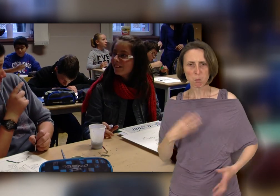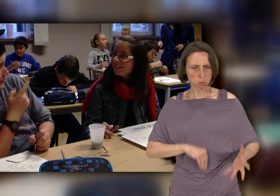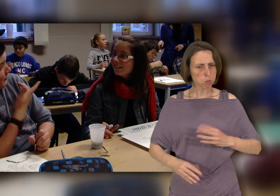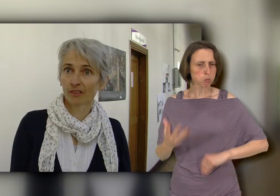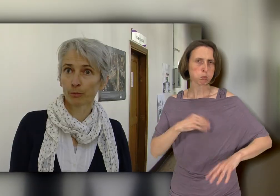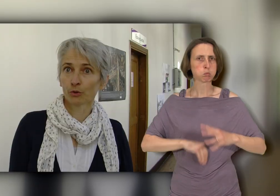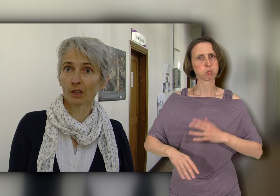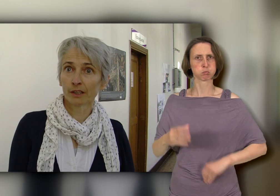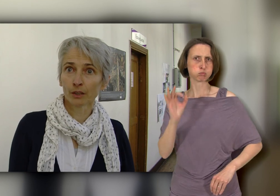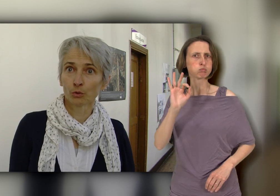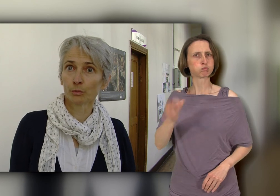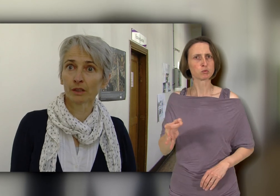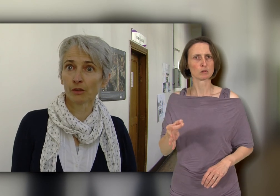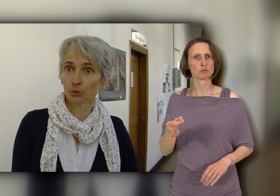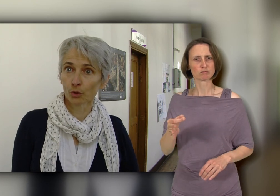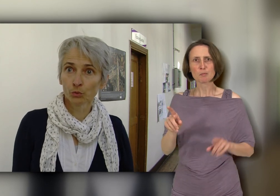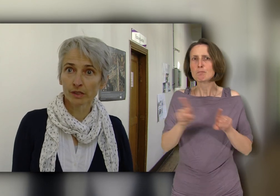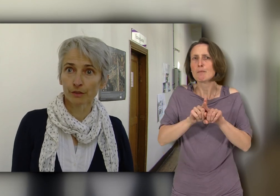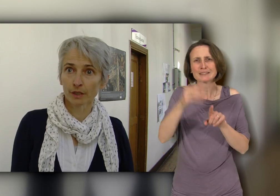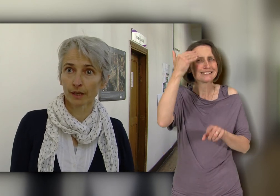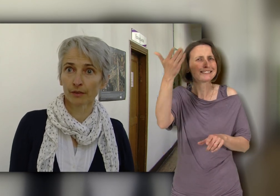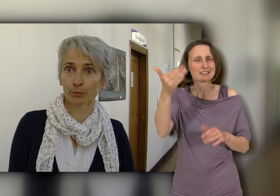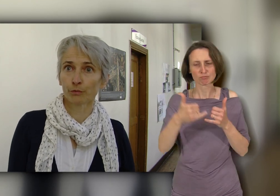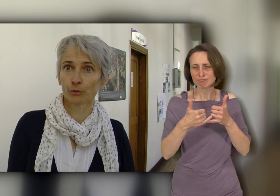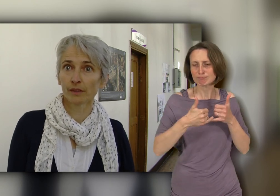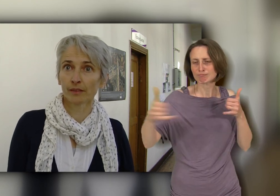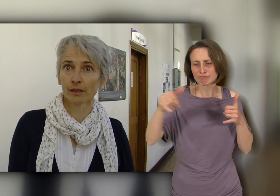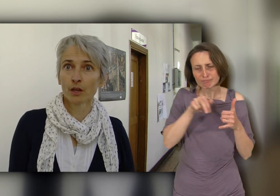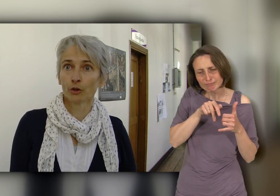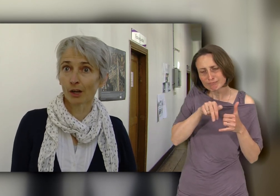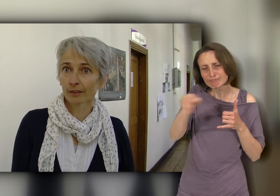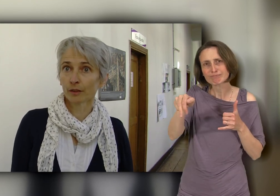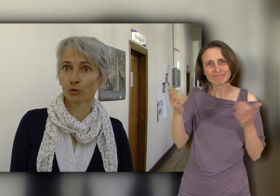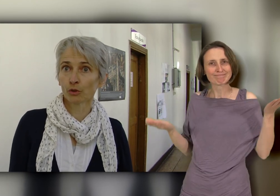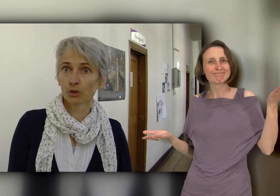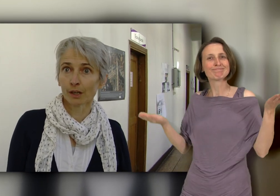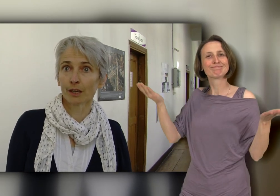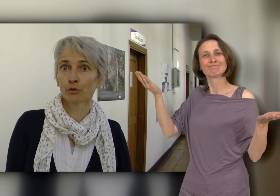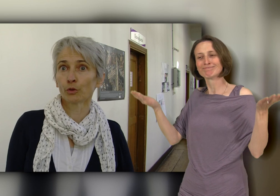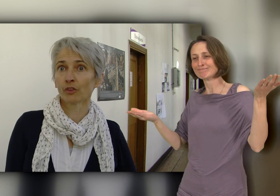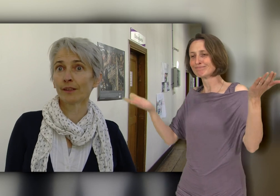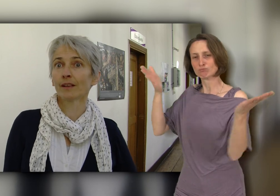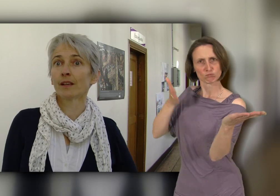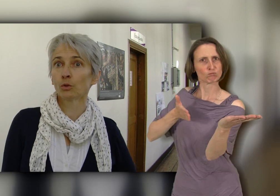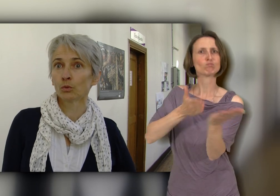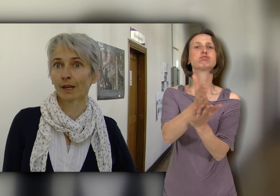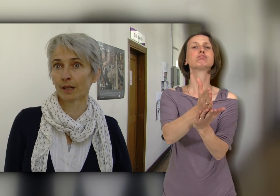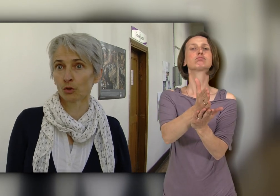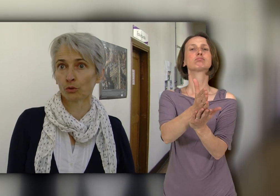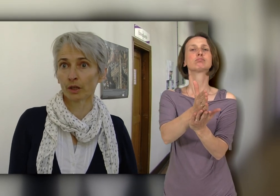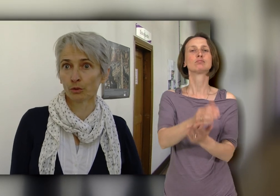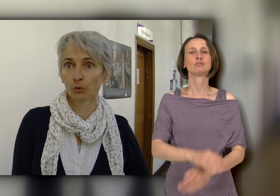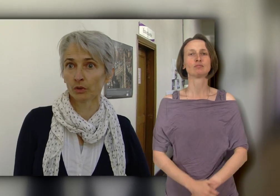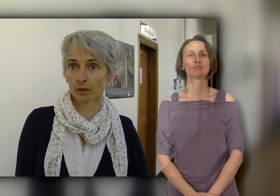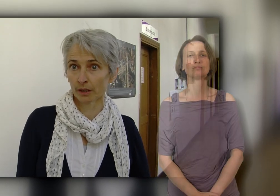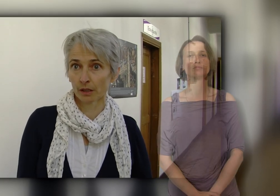des appareillages, des implants cochléaires, de combien ils sont un outil efficace pour favoriser leur accès au sonore, à la langue française et donc à la